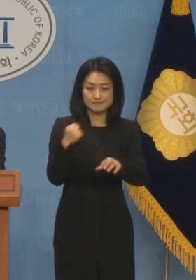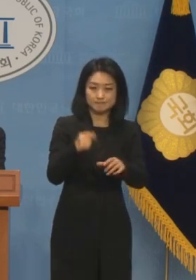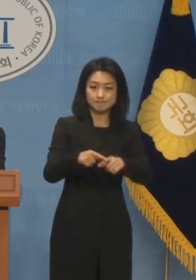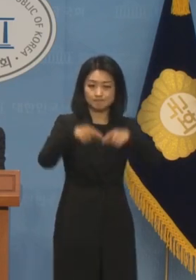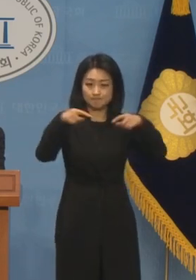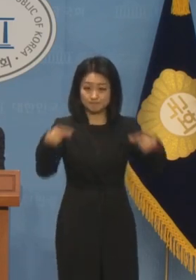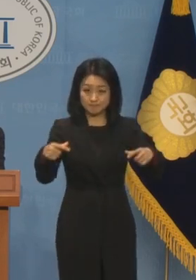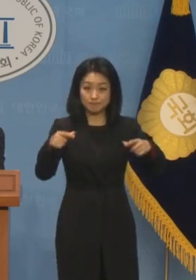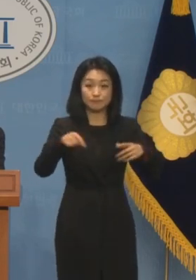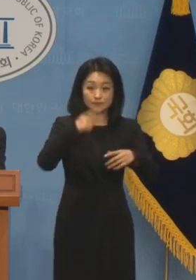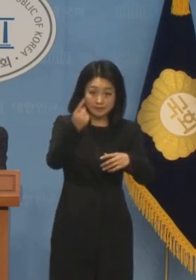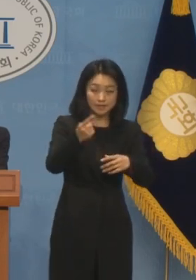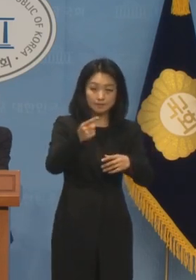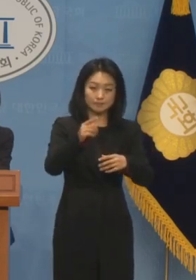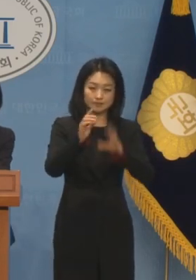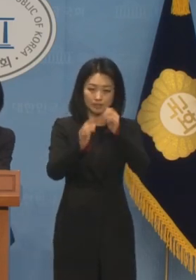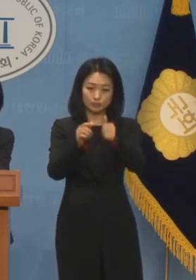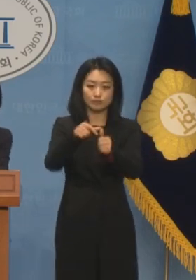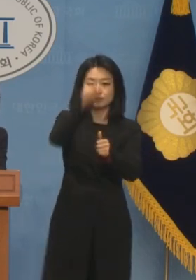한다고 생각합니다.